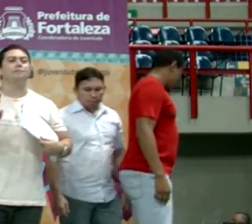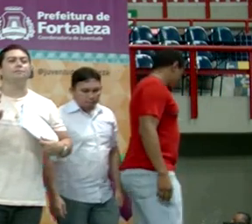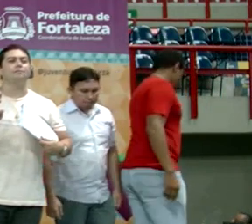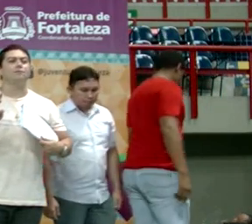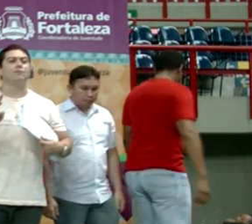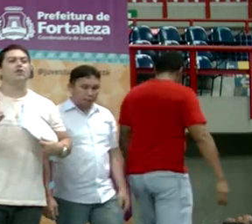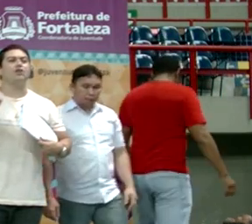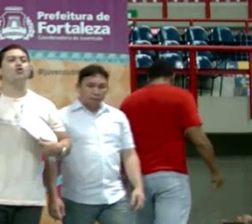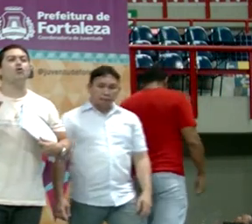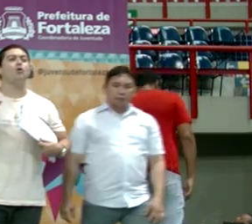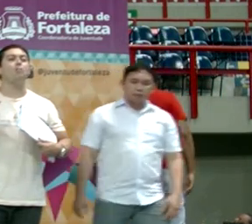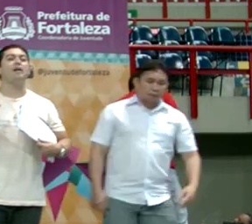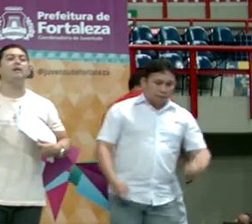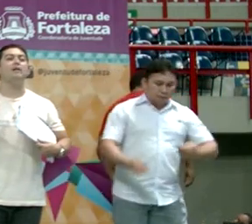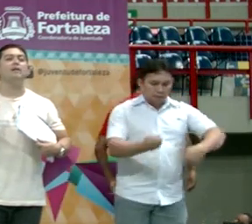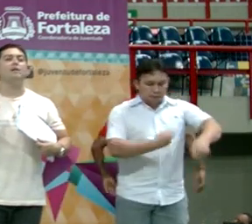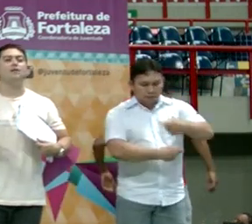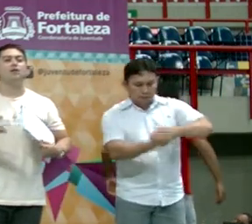economia de